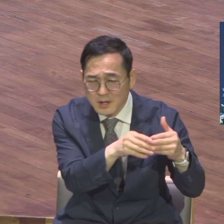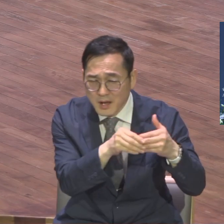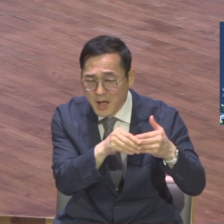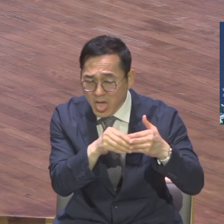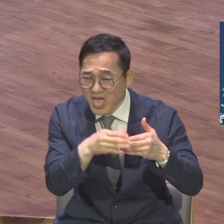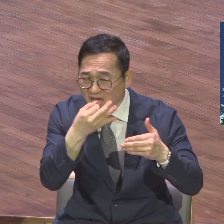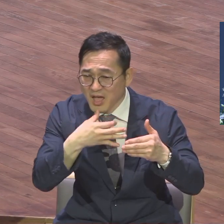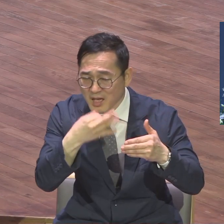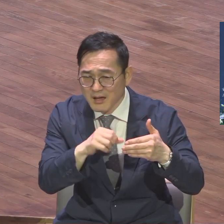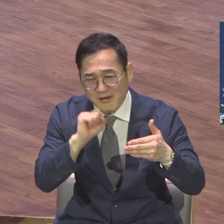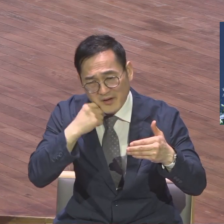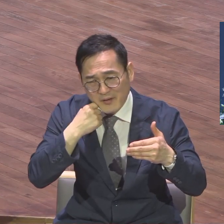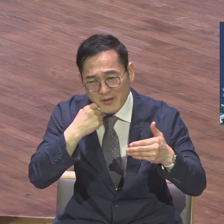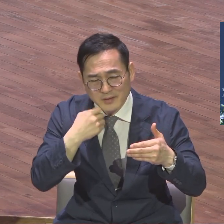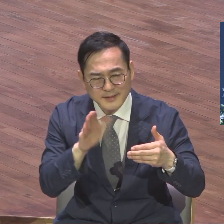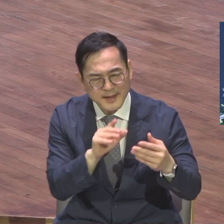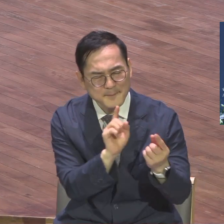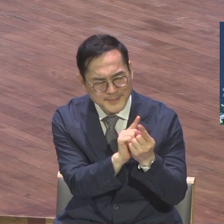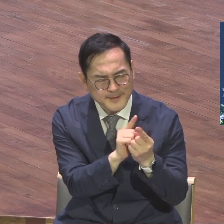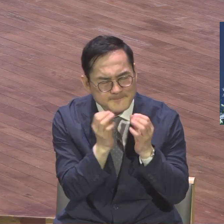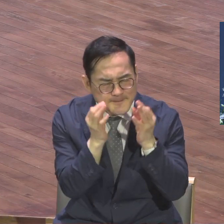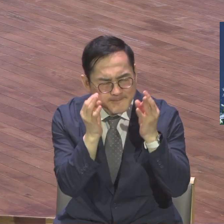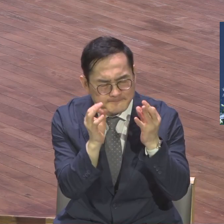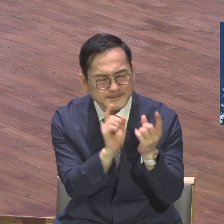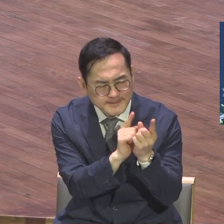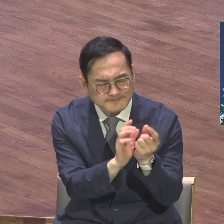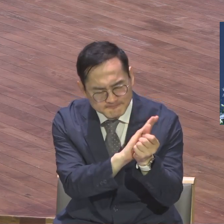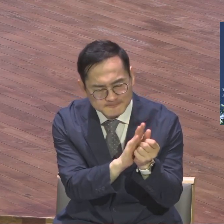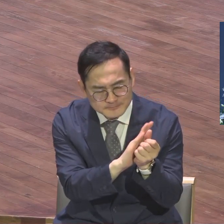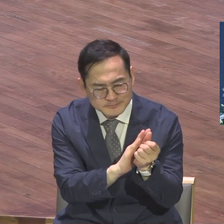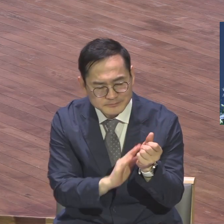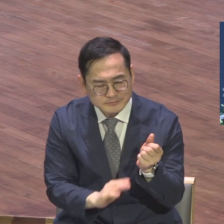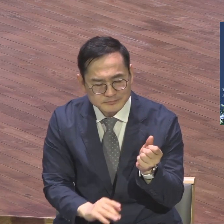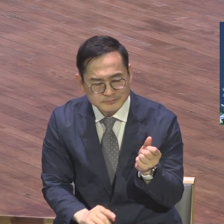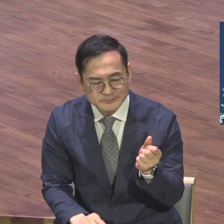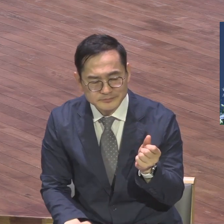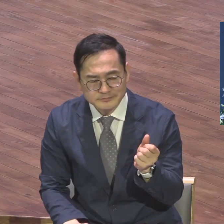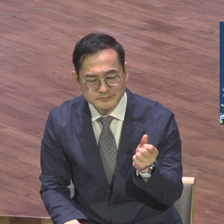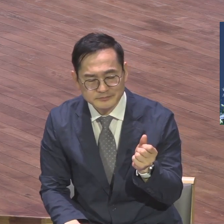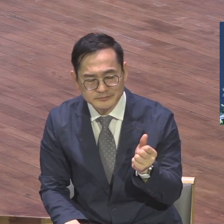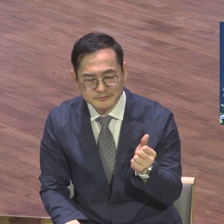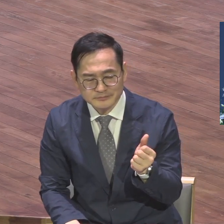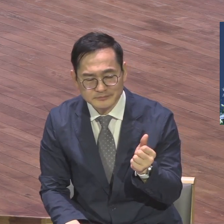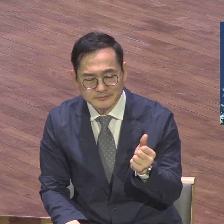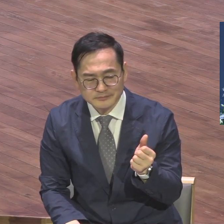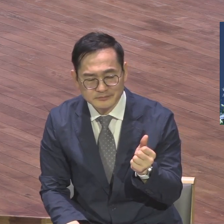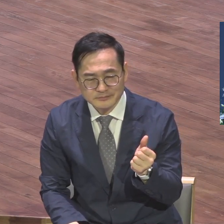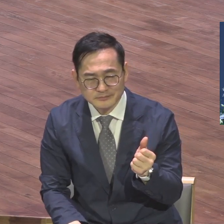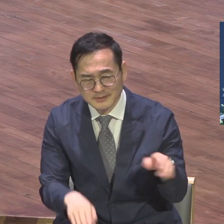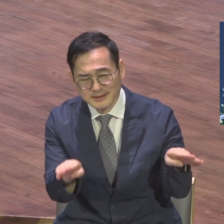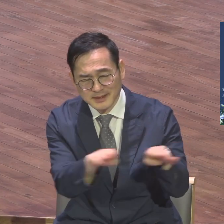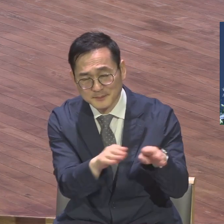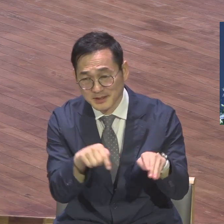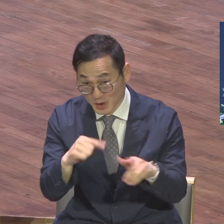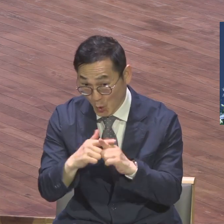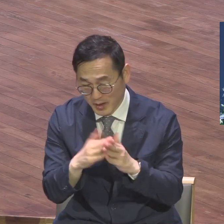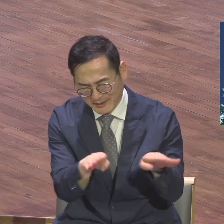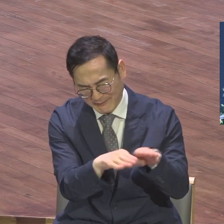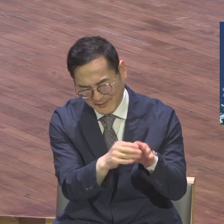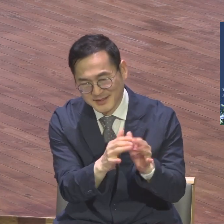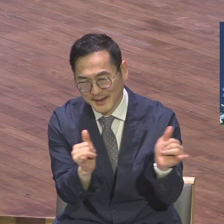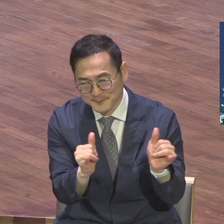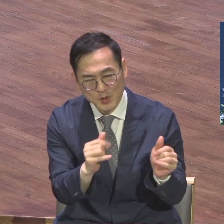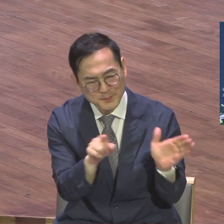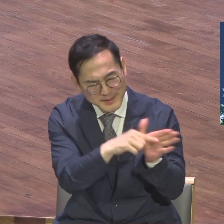애써서 그렇게 만남을 시도했는데, 만나려고 장단기 결실자를 만나려고